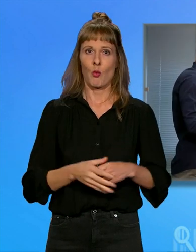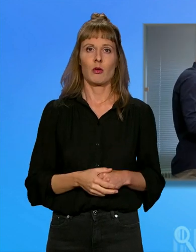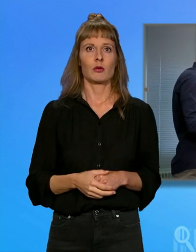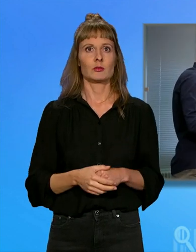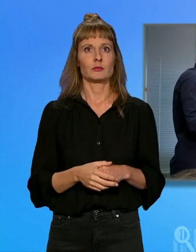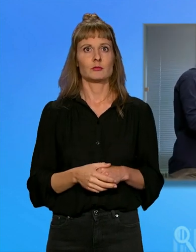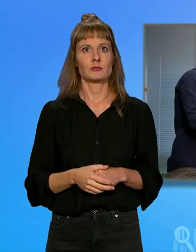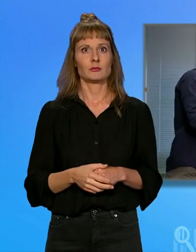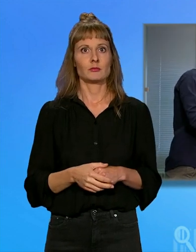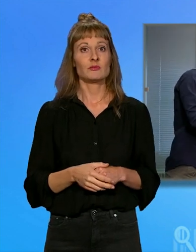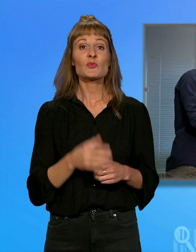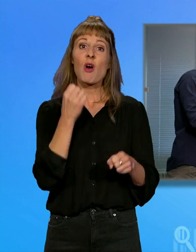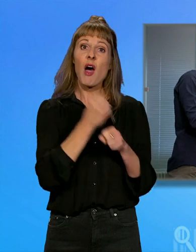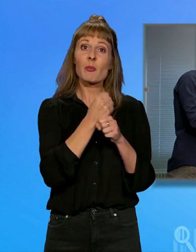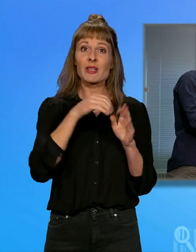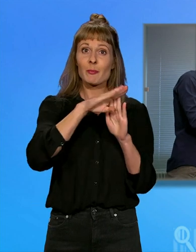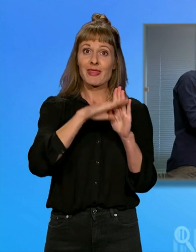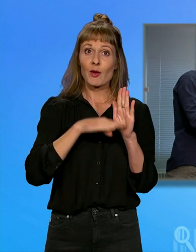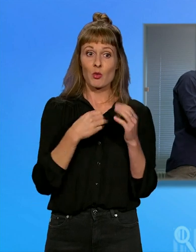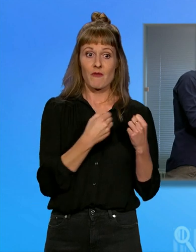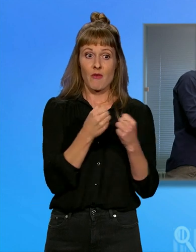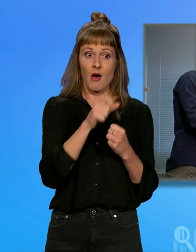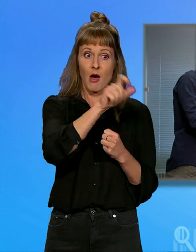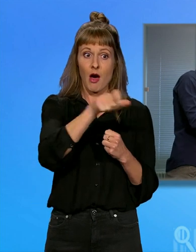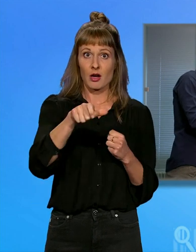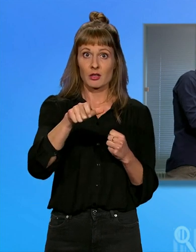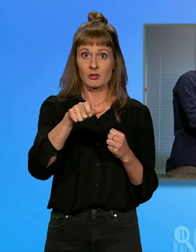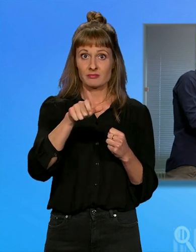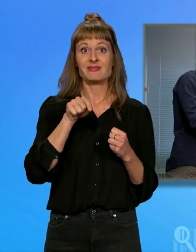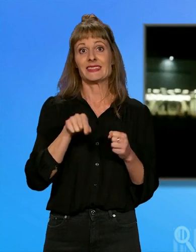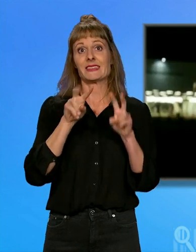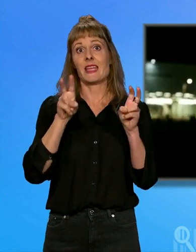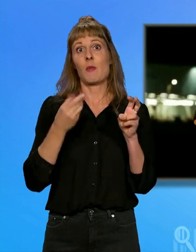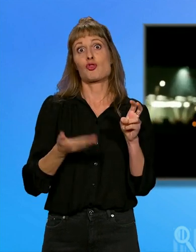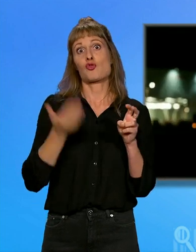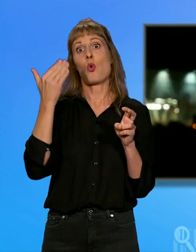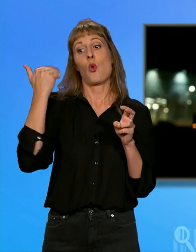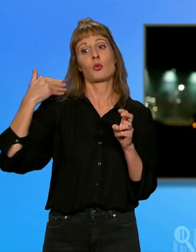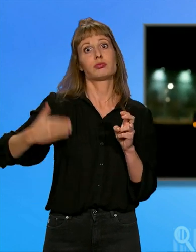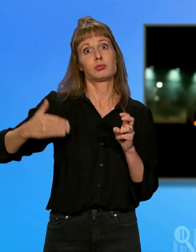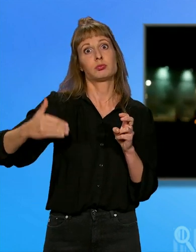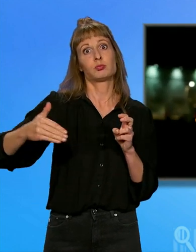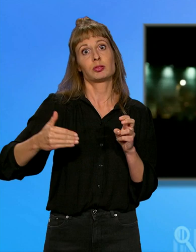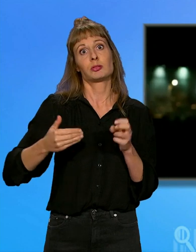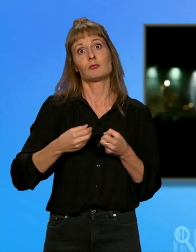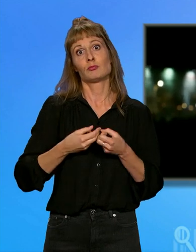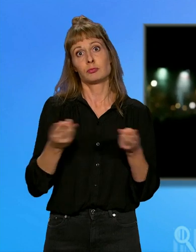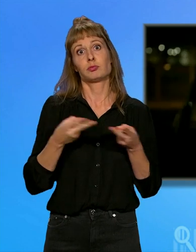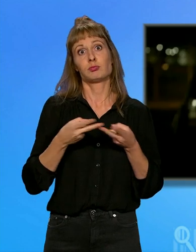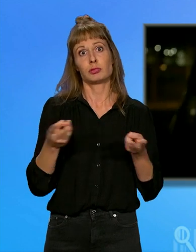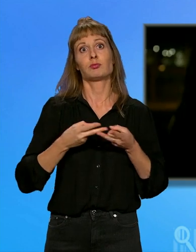Über miese Arbeitsbedingungen der DPD-Fahrer berichtete ich schon einige Male. Das letzte Mal Anfang